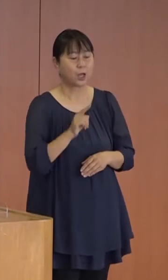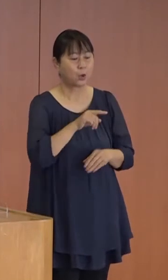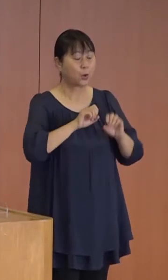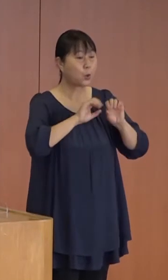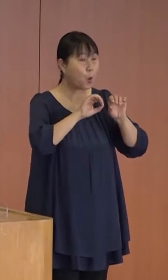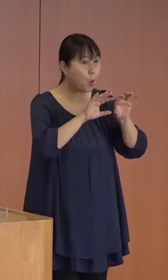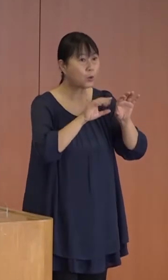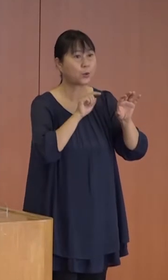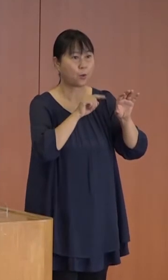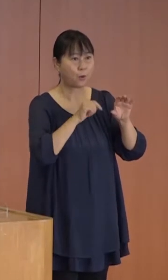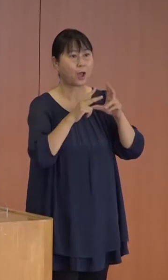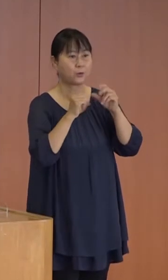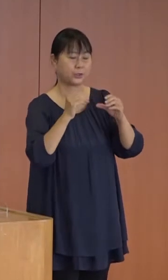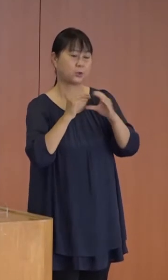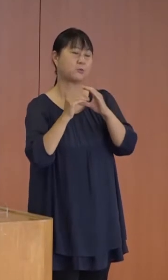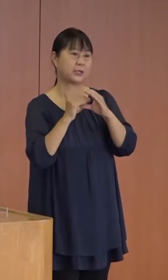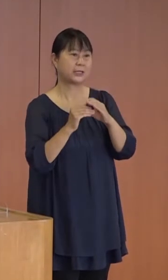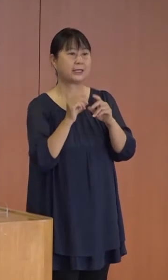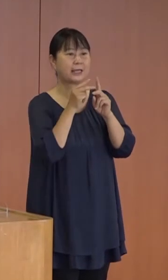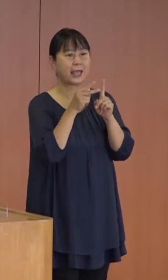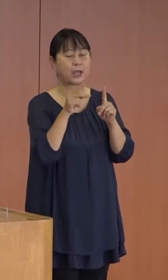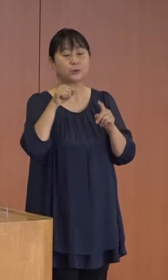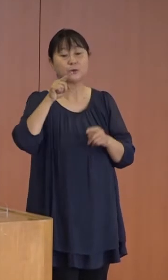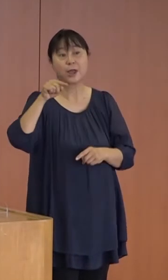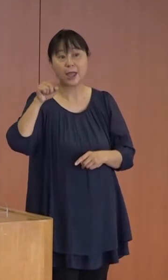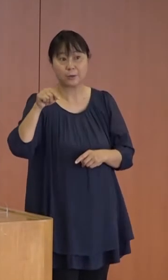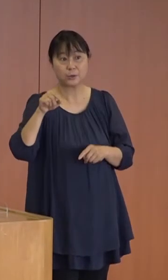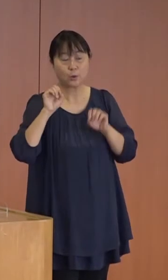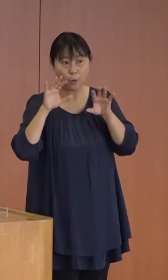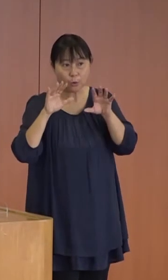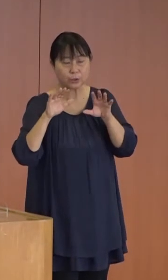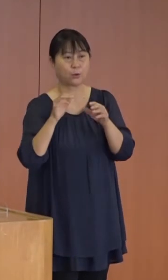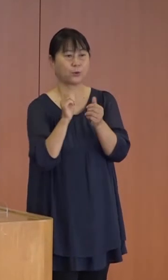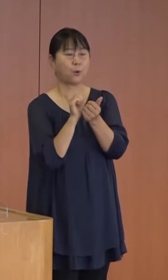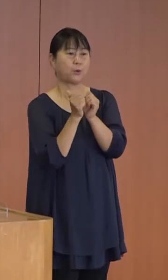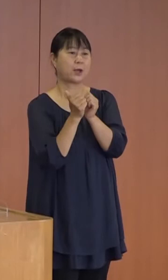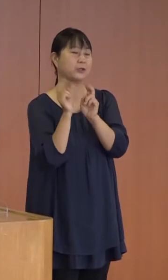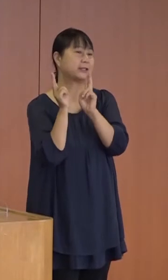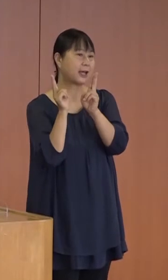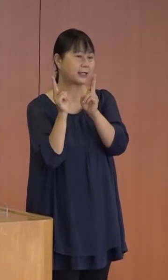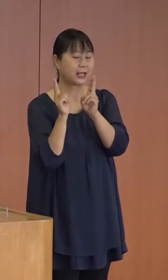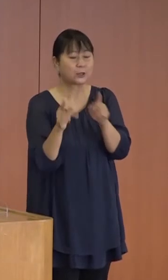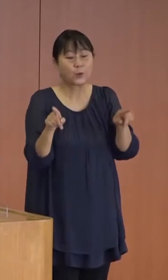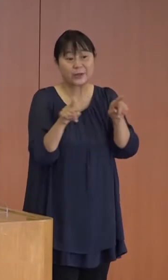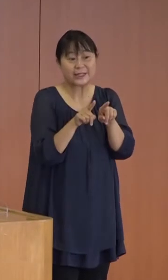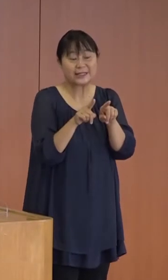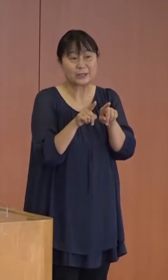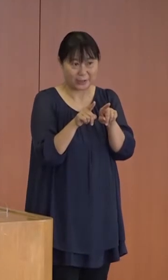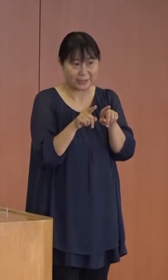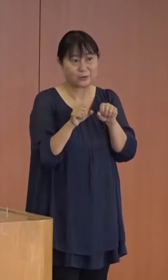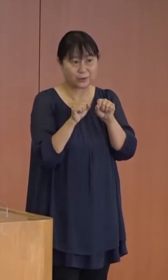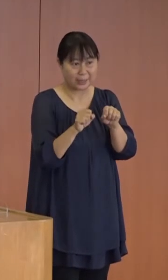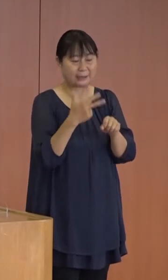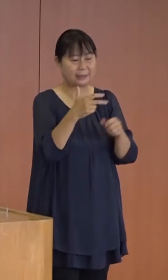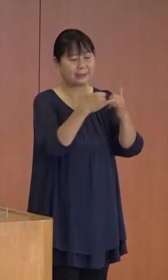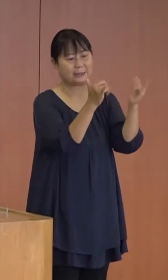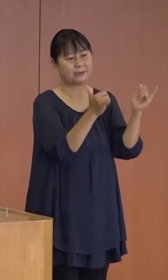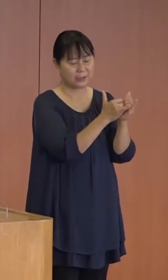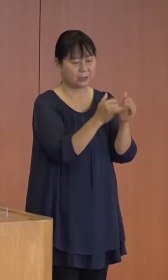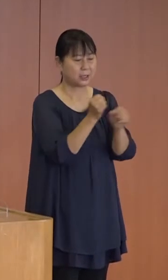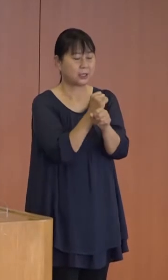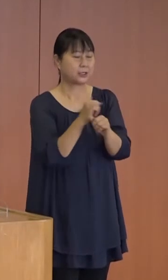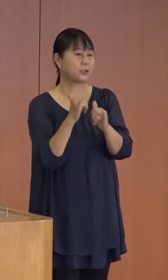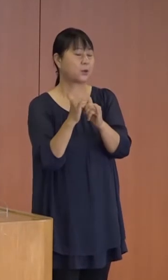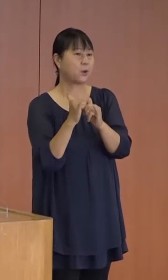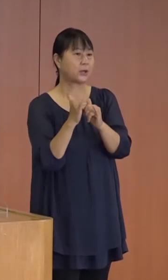放送は富士コミュニティ FM 放送株式会社と共同して市民や事業者の皆様